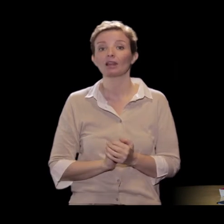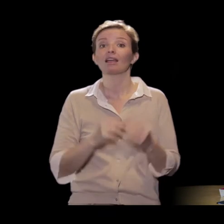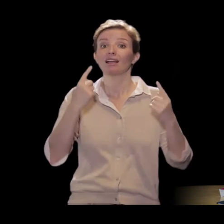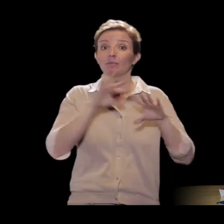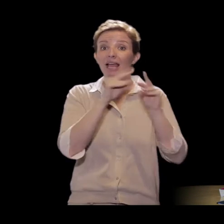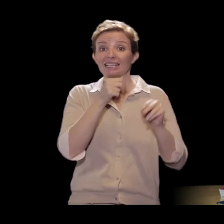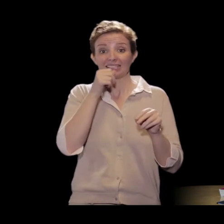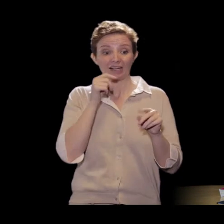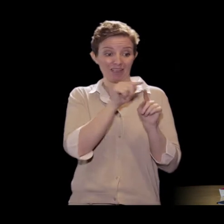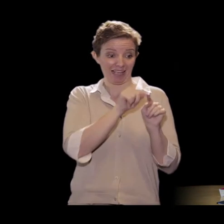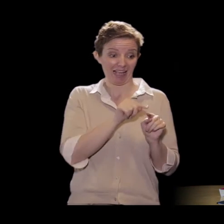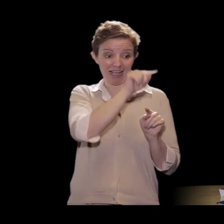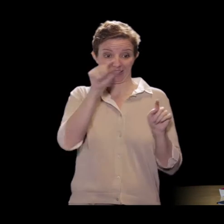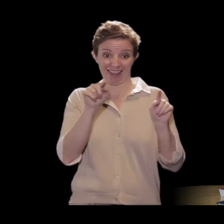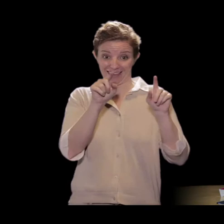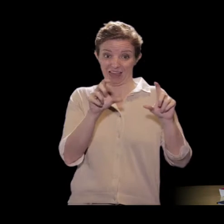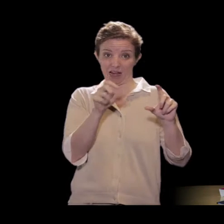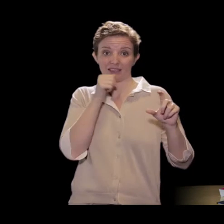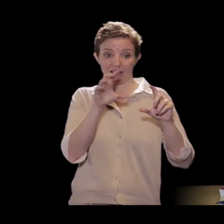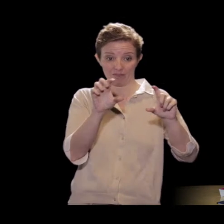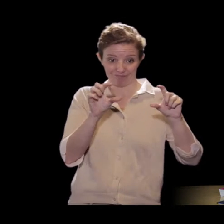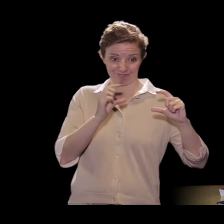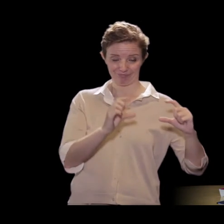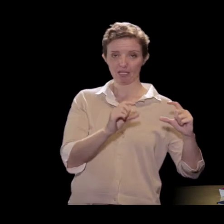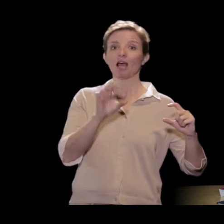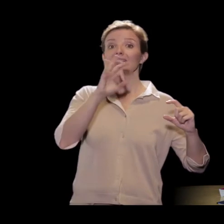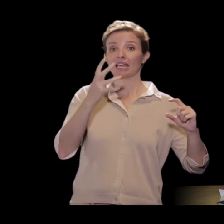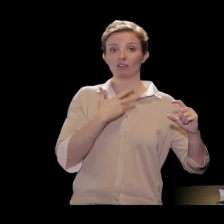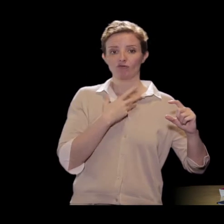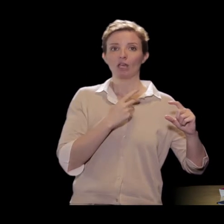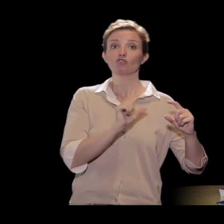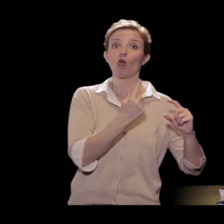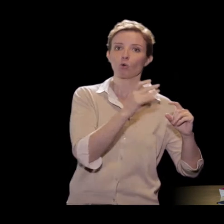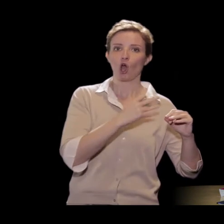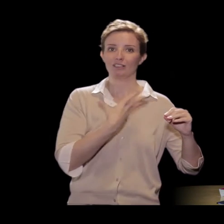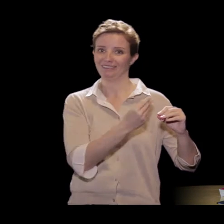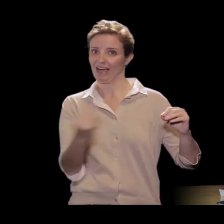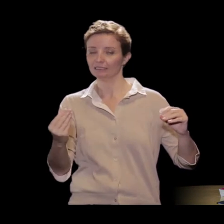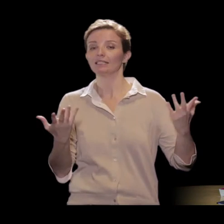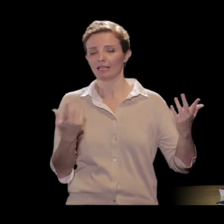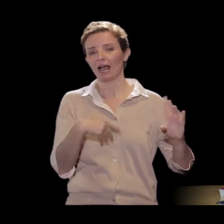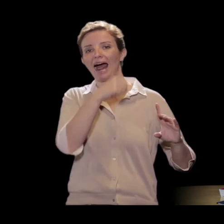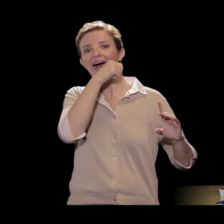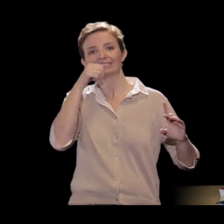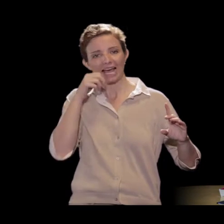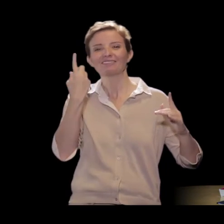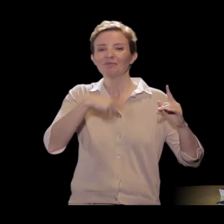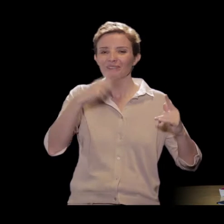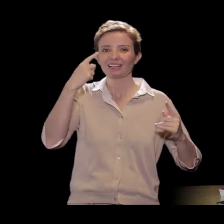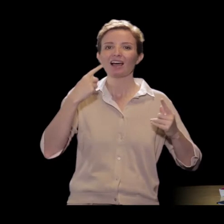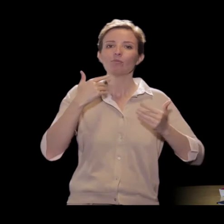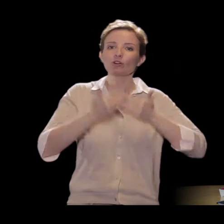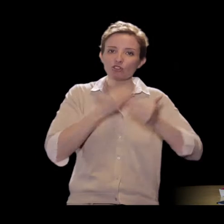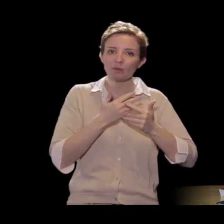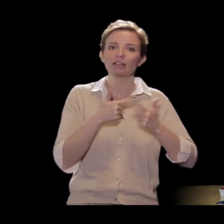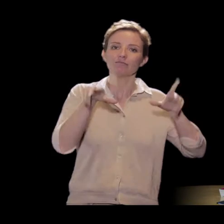radicale se nell'equazione ne esistono più di due o meglio più di uno è necessario andare a reiterare lo stesso procedimento